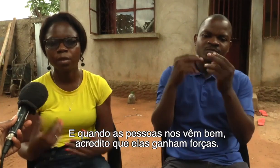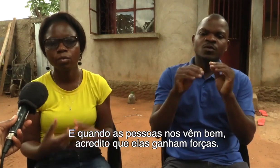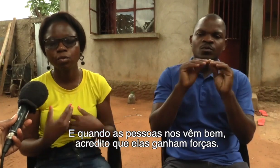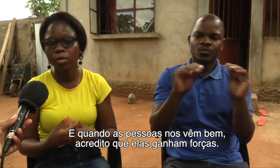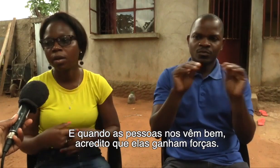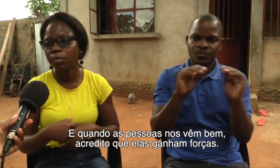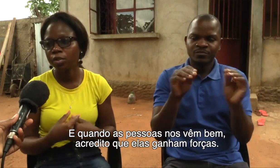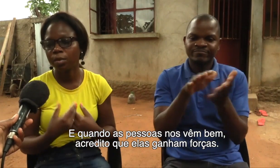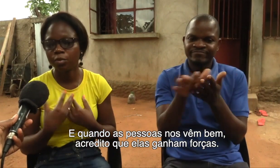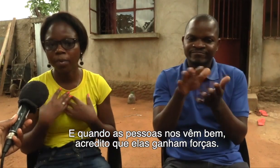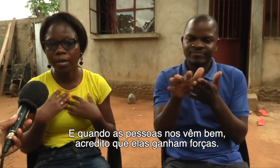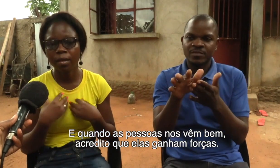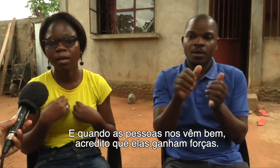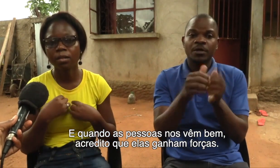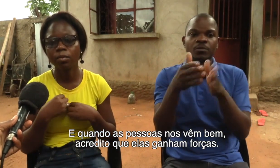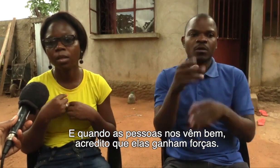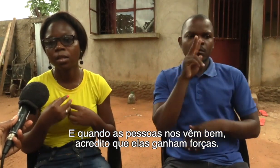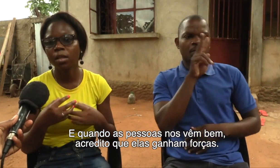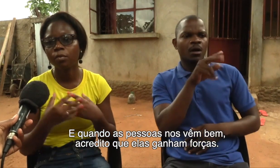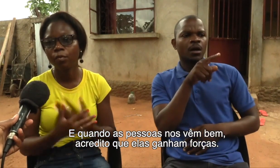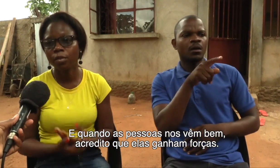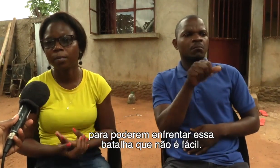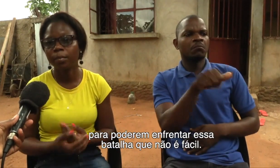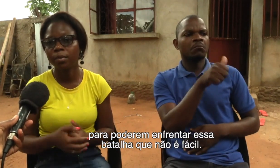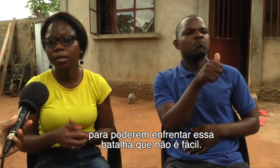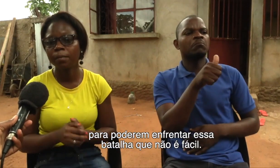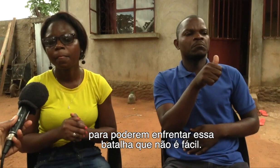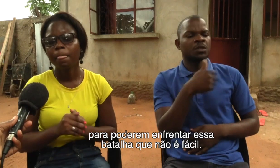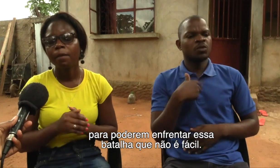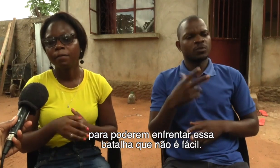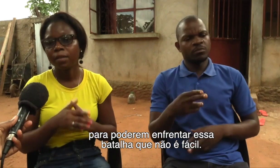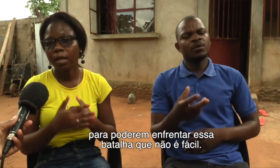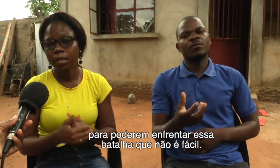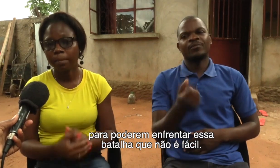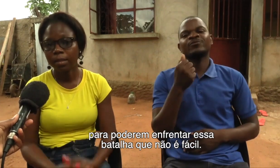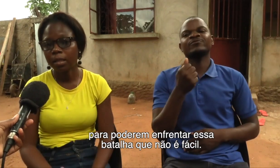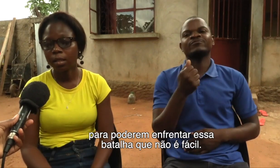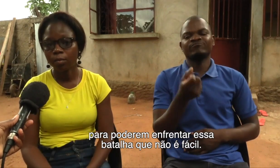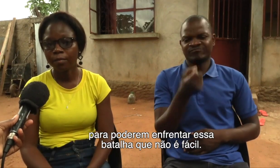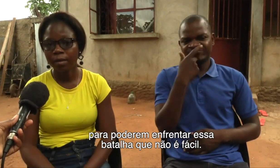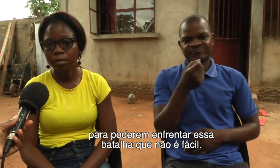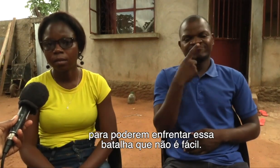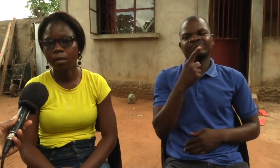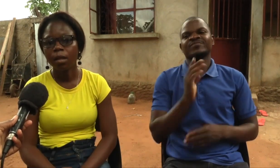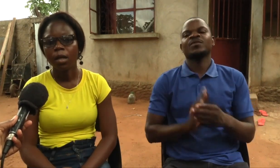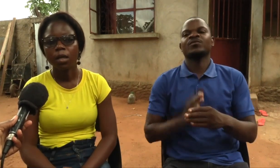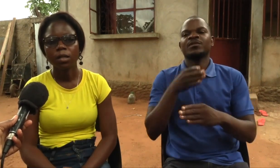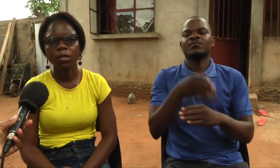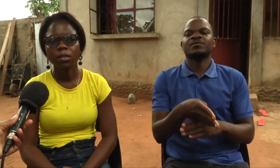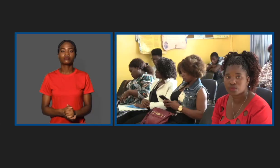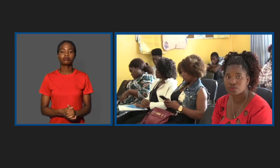quando nos vêem, nós hoje estamos bem. Acredito que elas ganham força para poder enfrentar essa batalha que não é fácil.